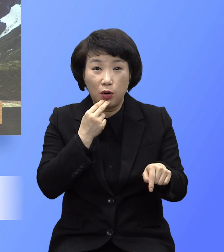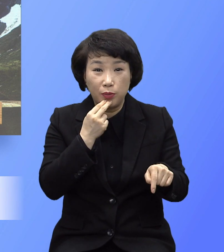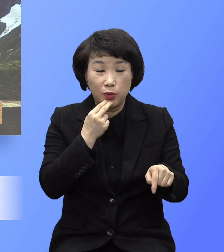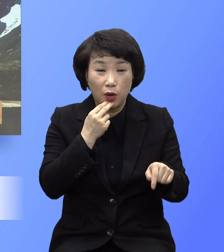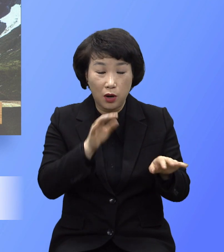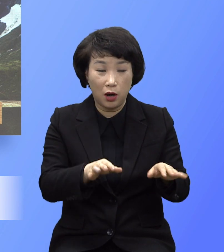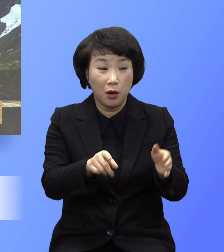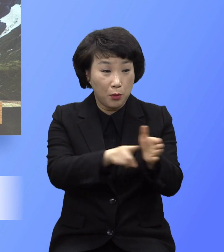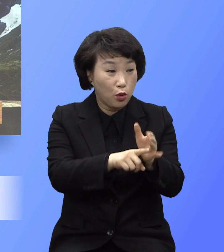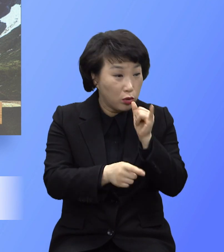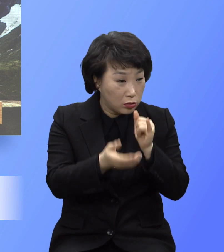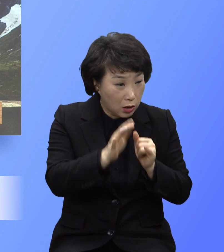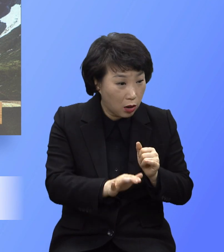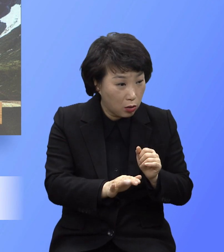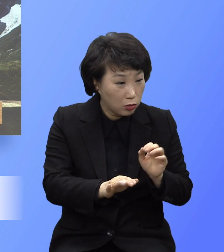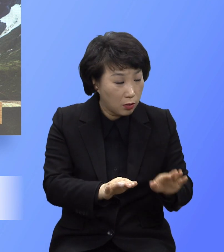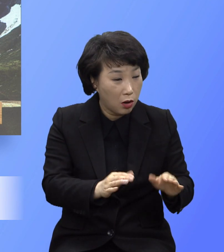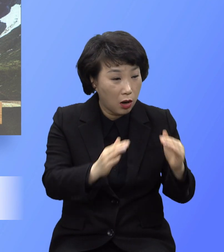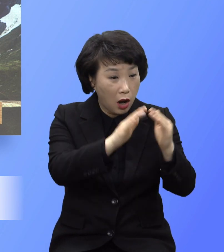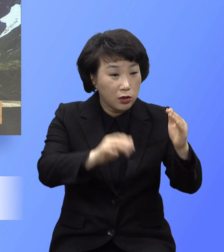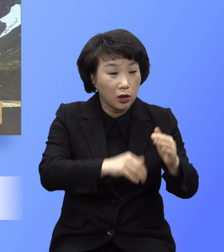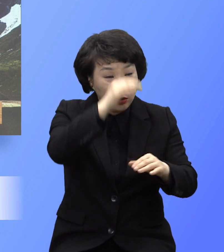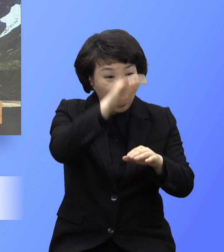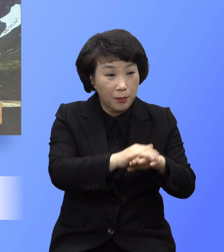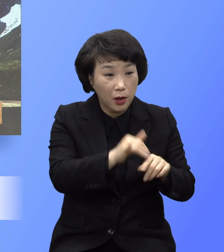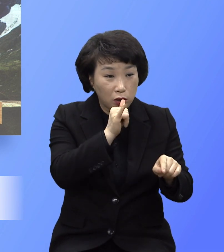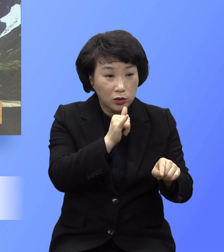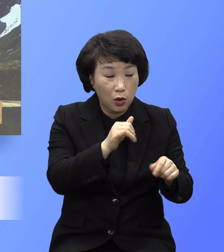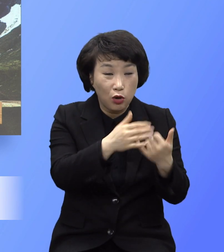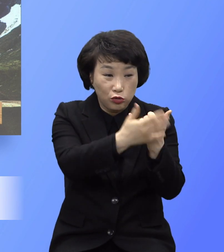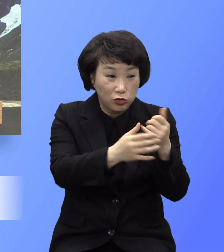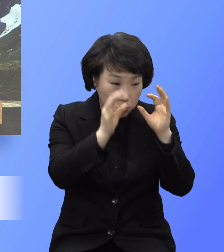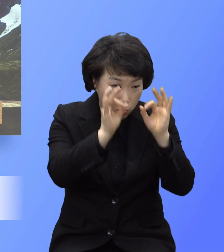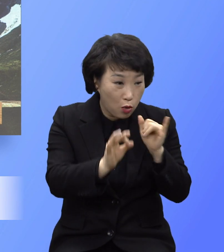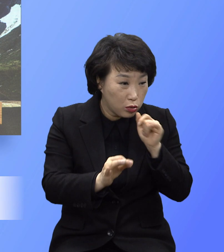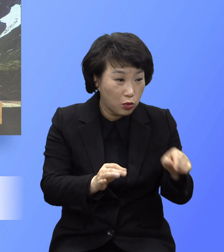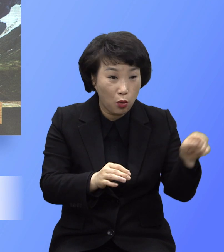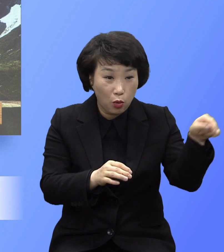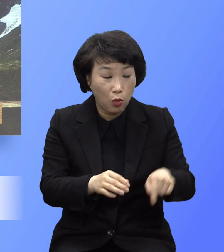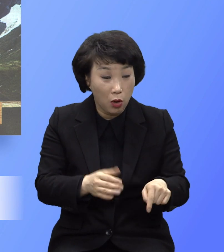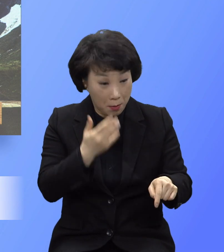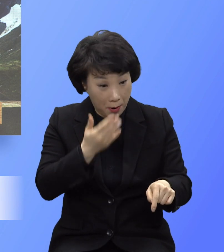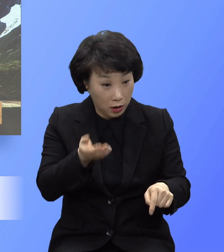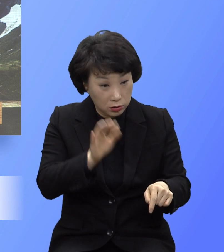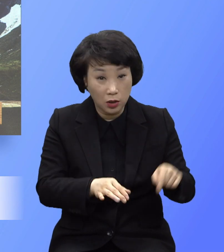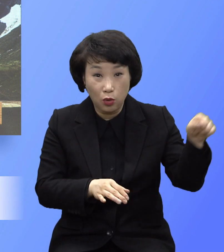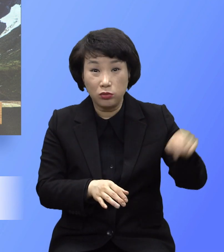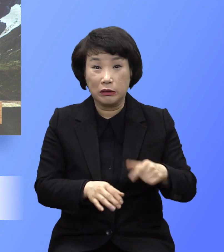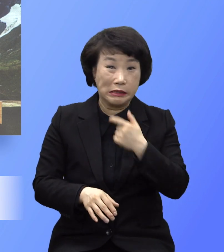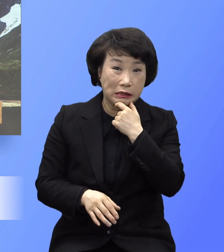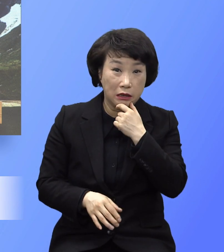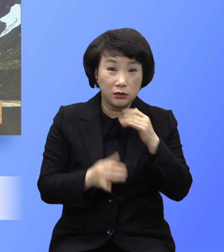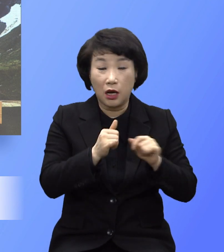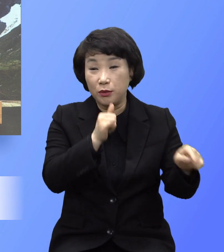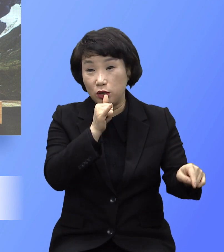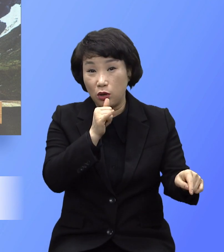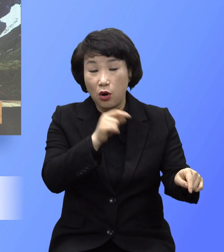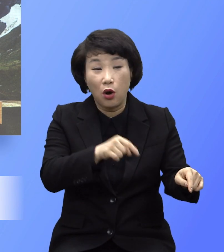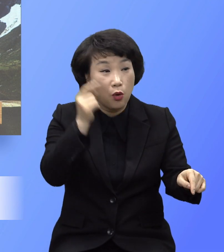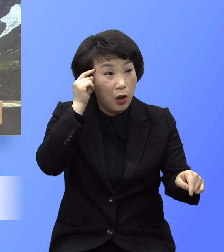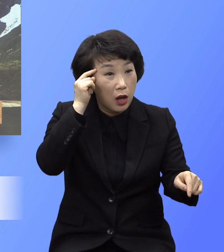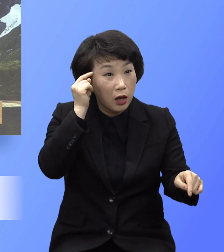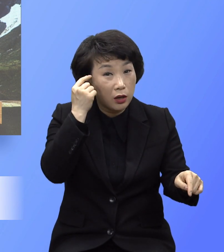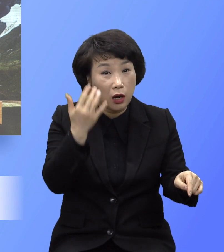믿기는 믿는다는데 집에서 예배 드린답시고 올 수 있는데도 안 오는 사람들 뭐